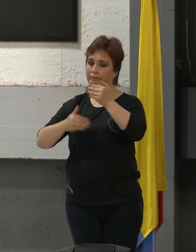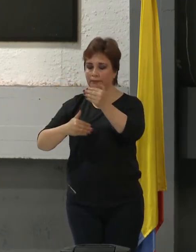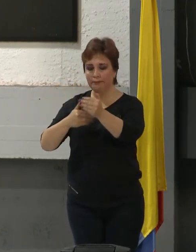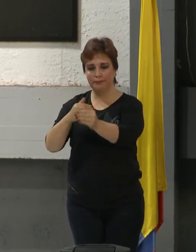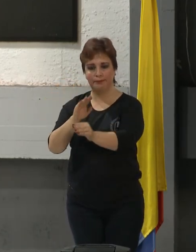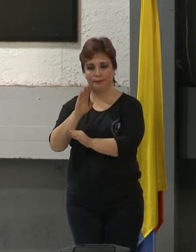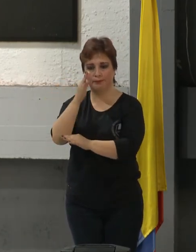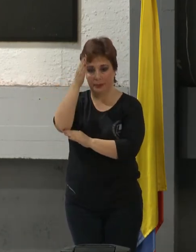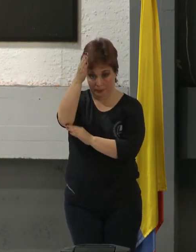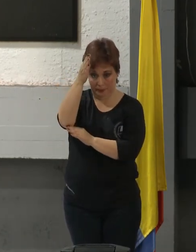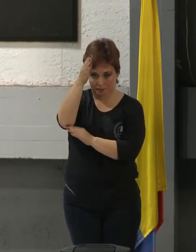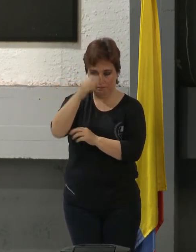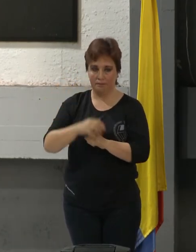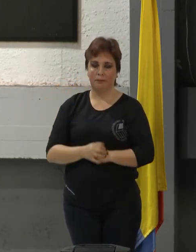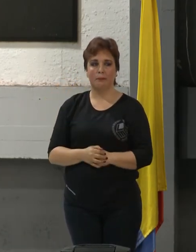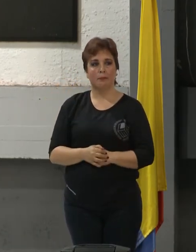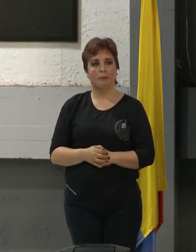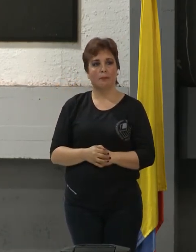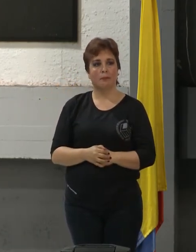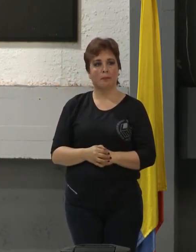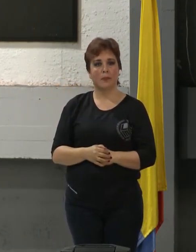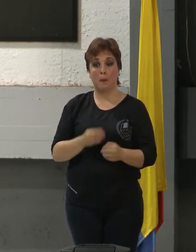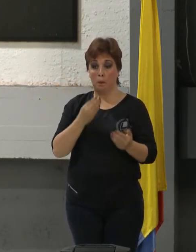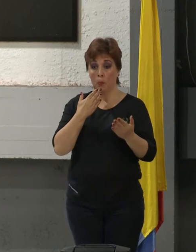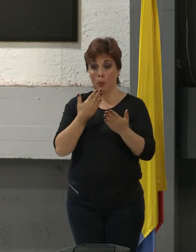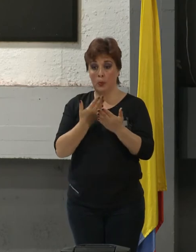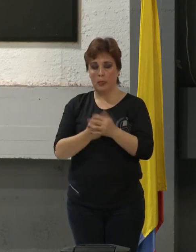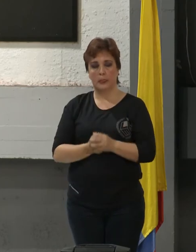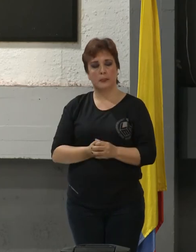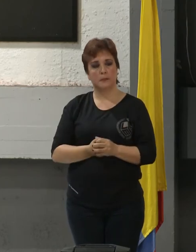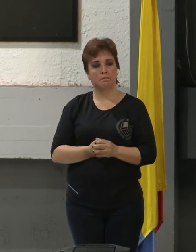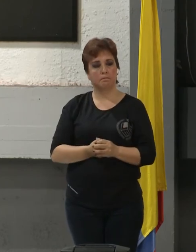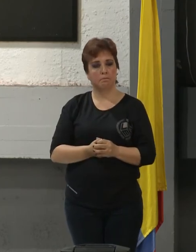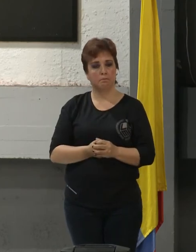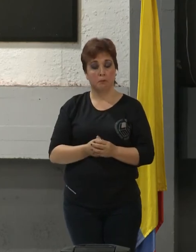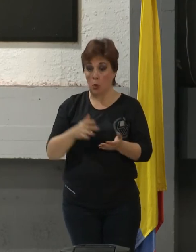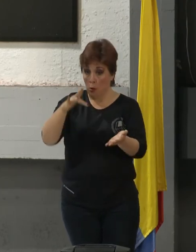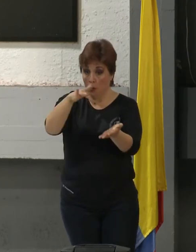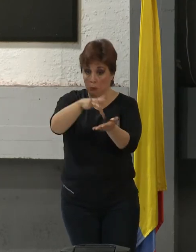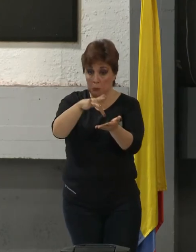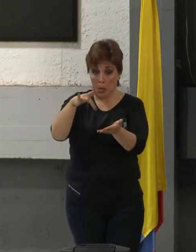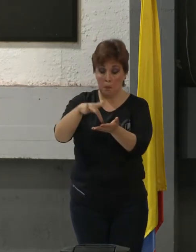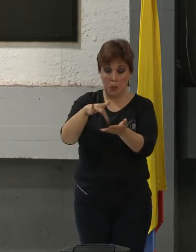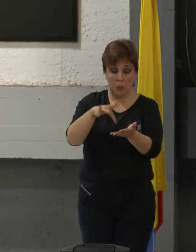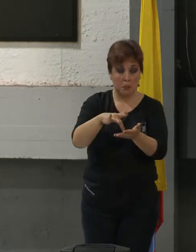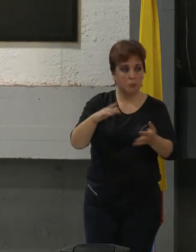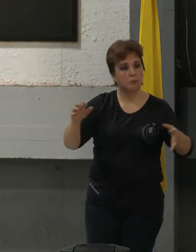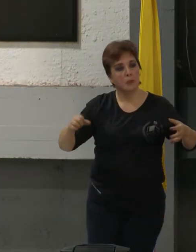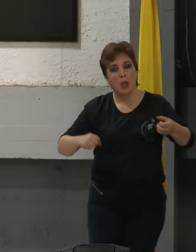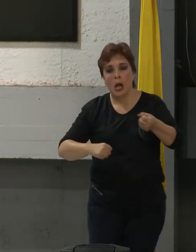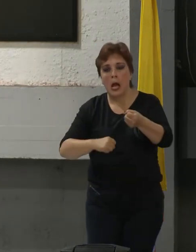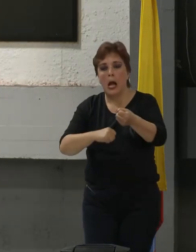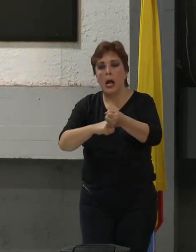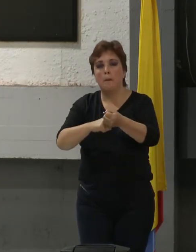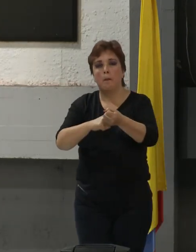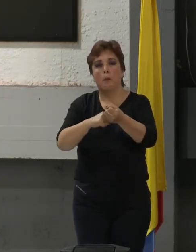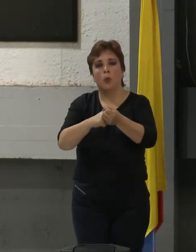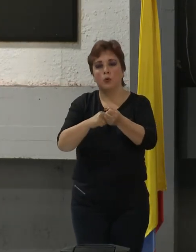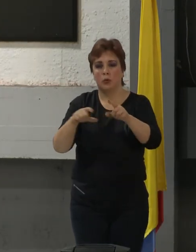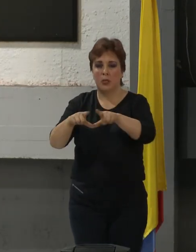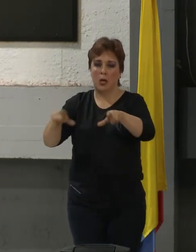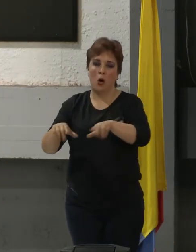términos de esa participación con el apoyo y recursos educativos tenemos una